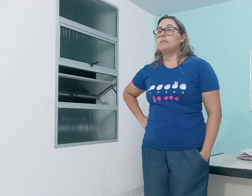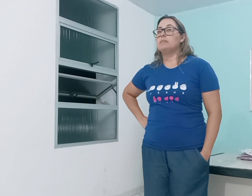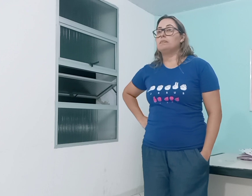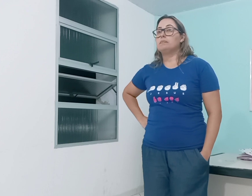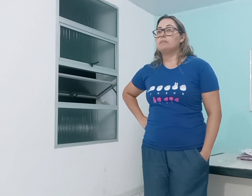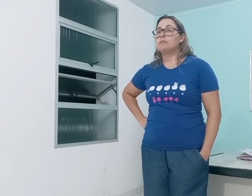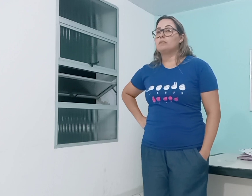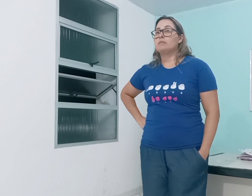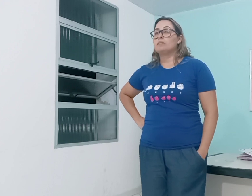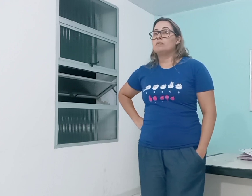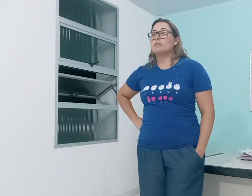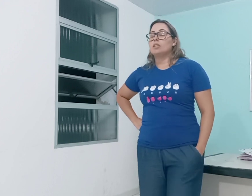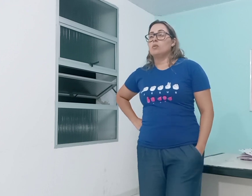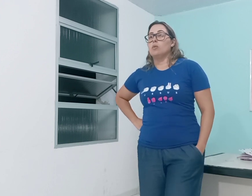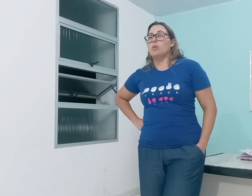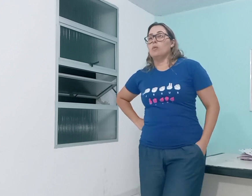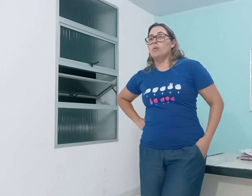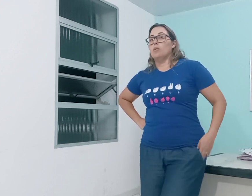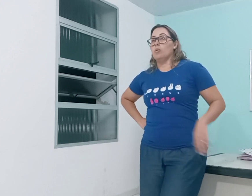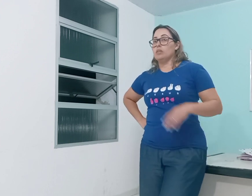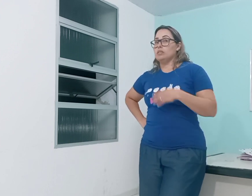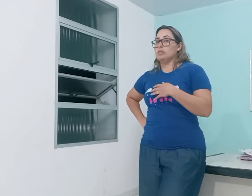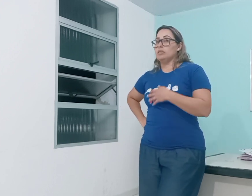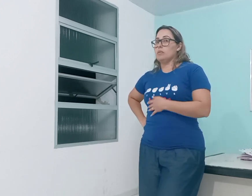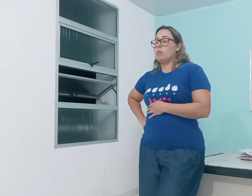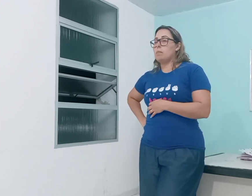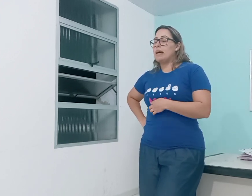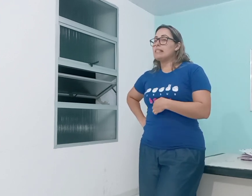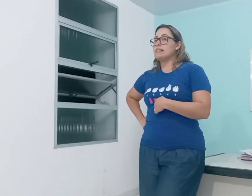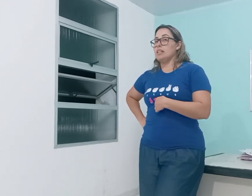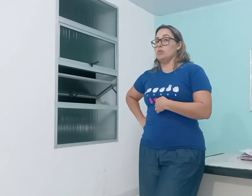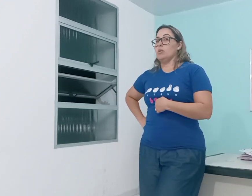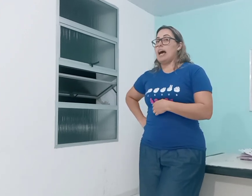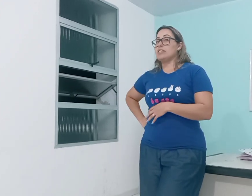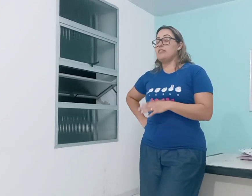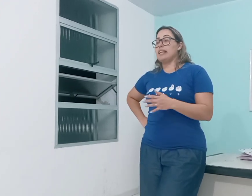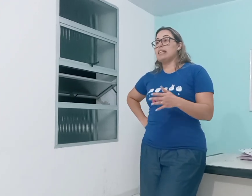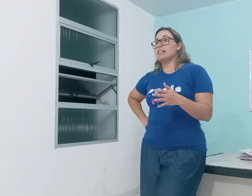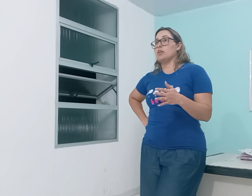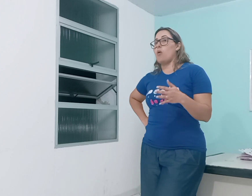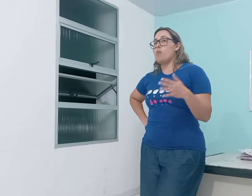Ela funciona a mesma coisa que um palestrante? Parecido. A diferença é que, como é